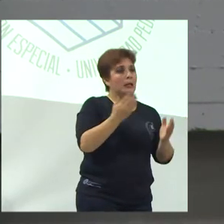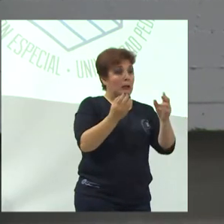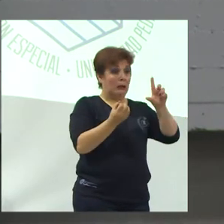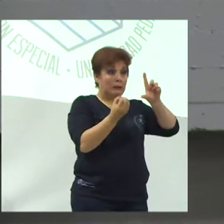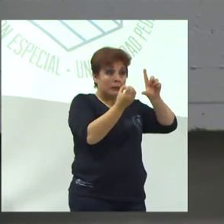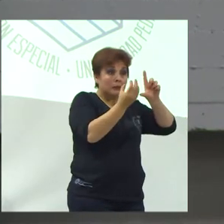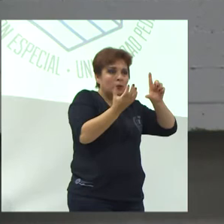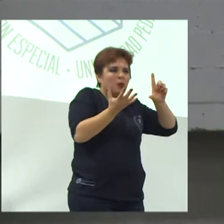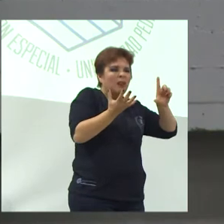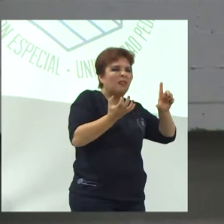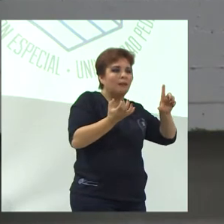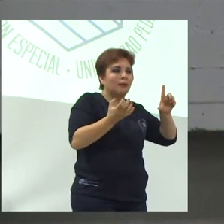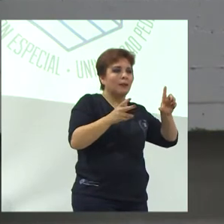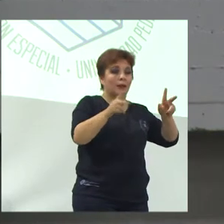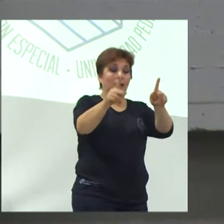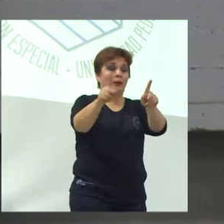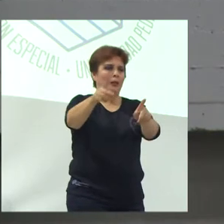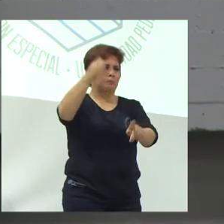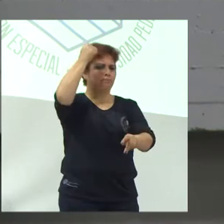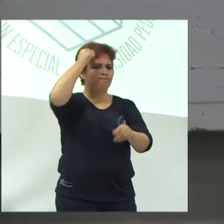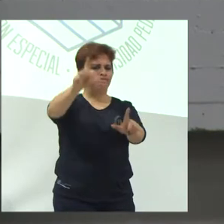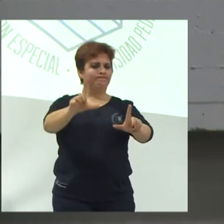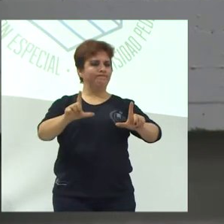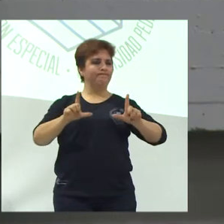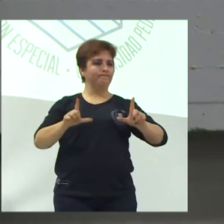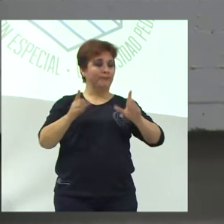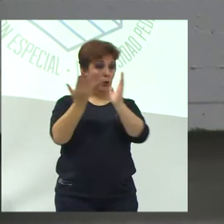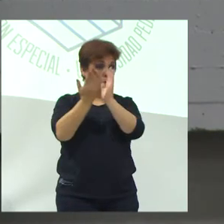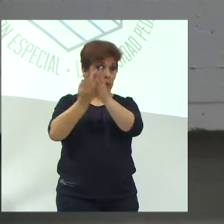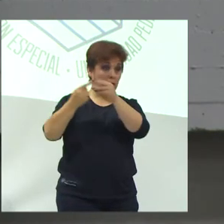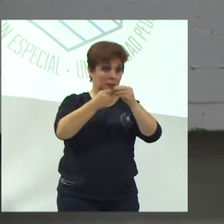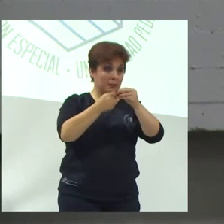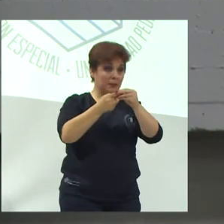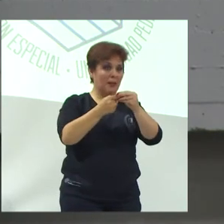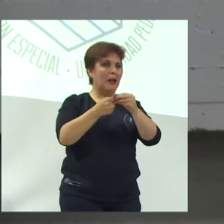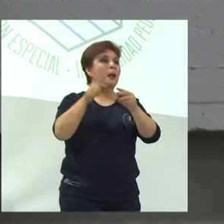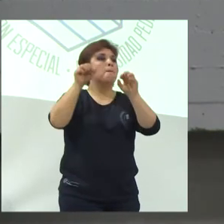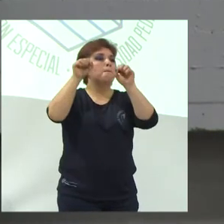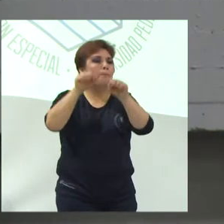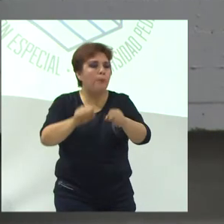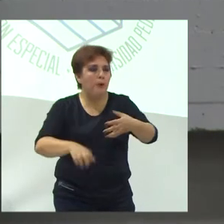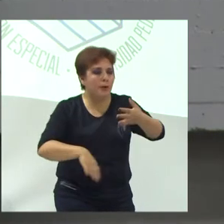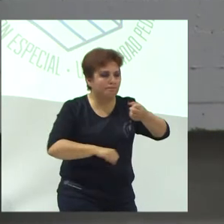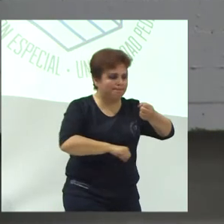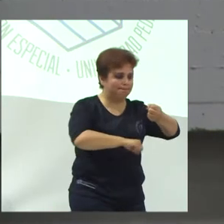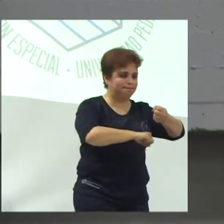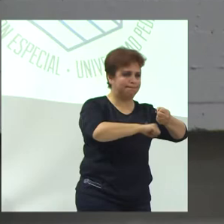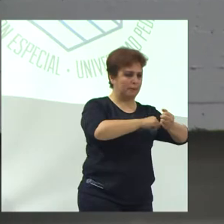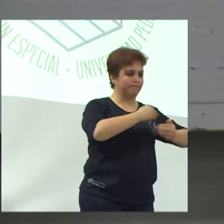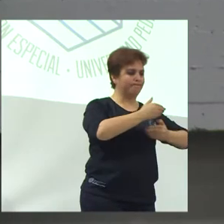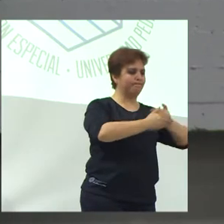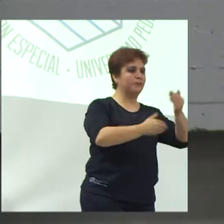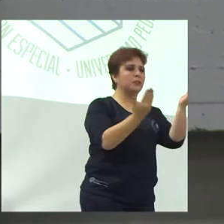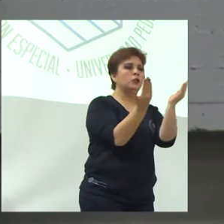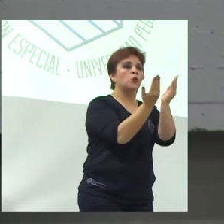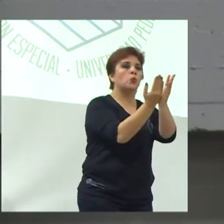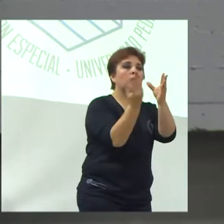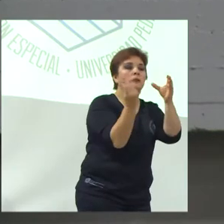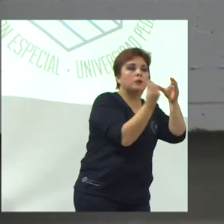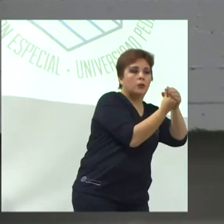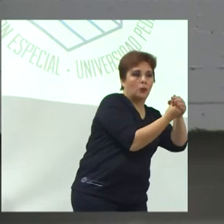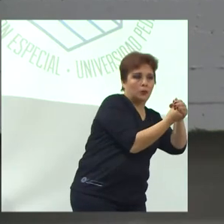educadores especiales pues en el marco de la educación inclusiva se busca un educador especial